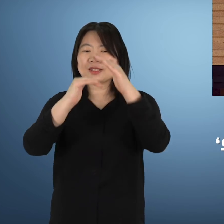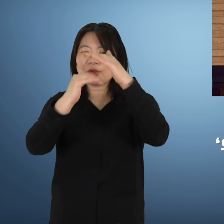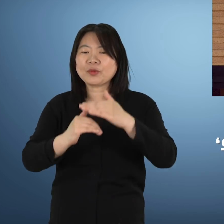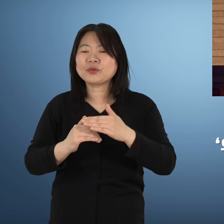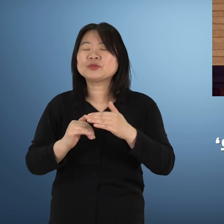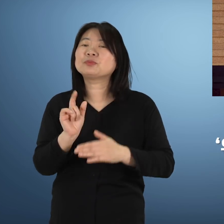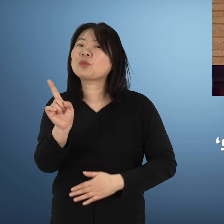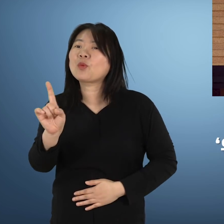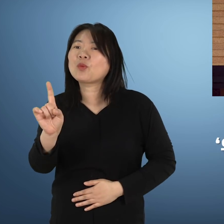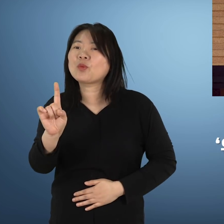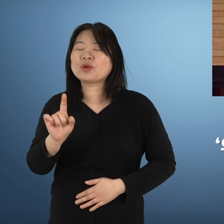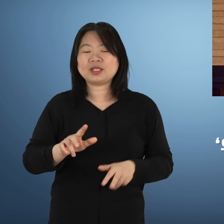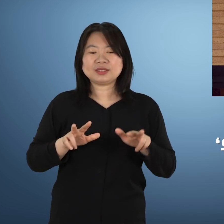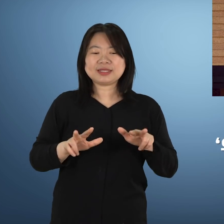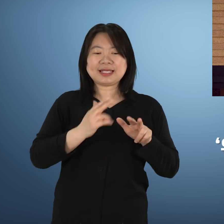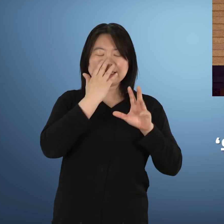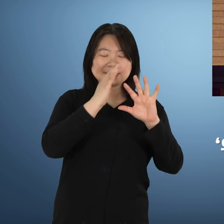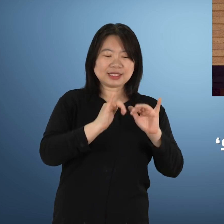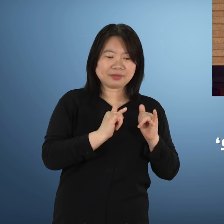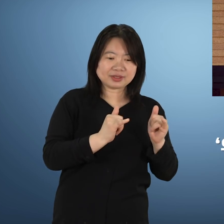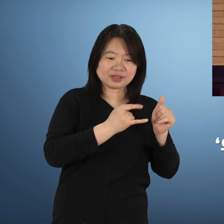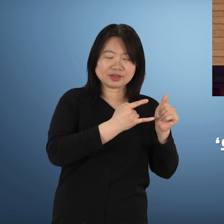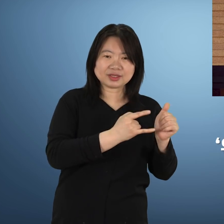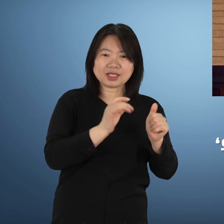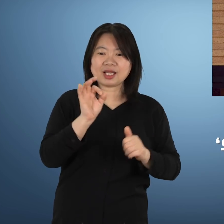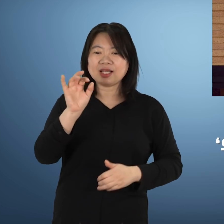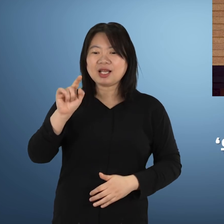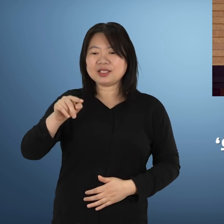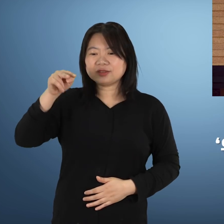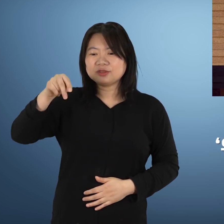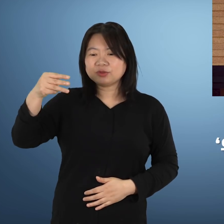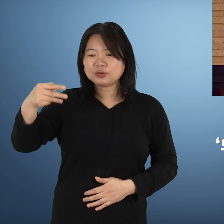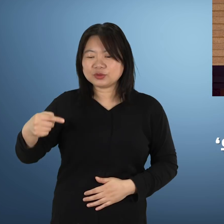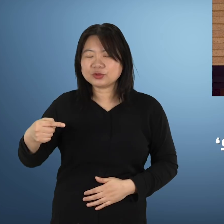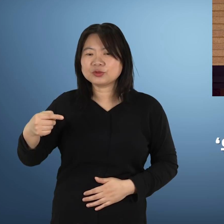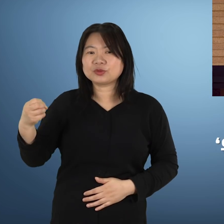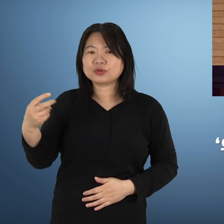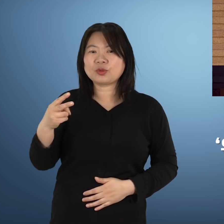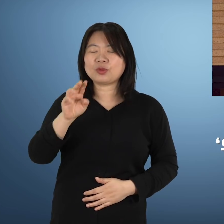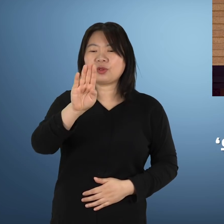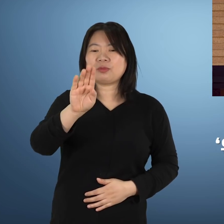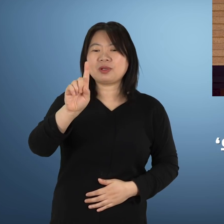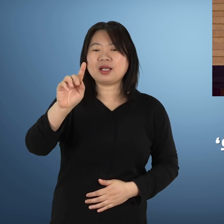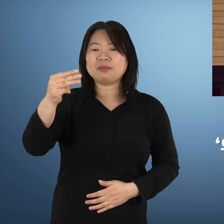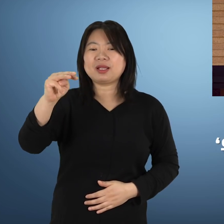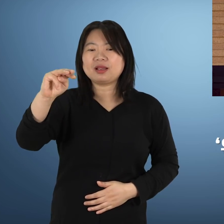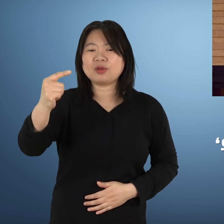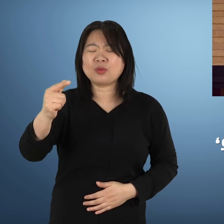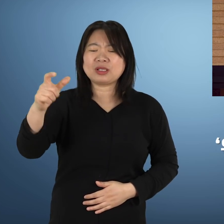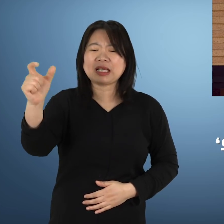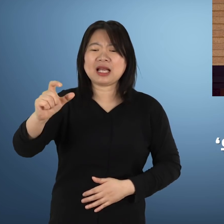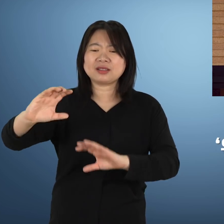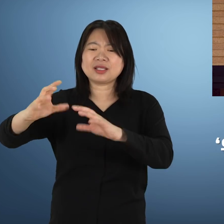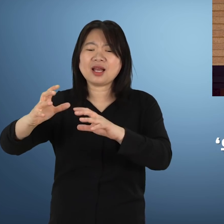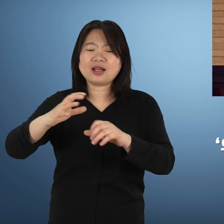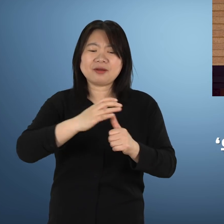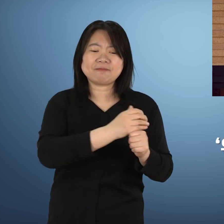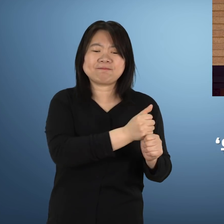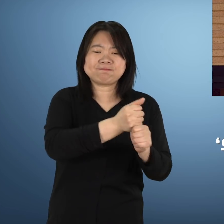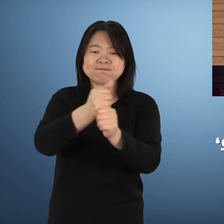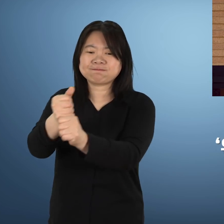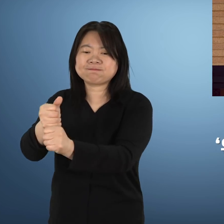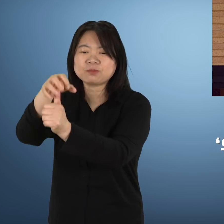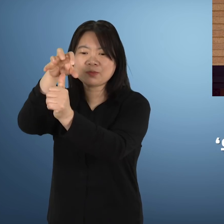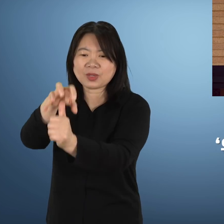아수르, 바벨론, 이 열강의 나라에 다 붙들려 갈 거예요. 우상